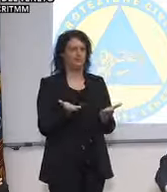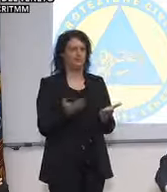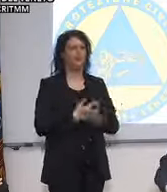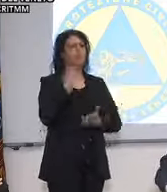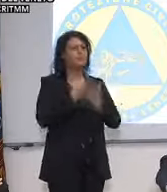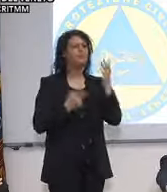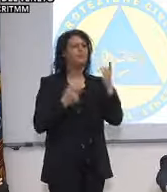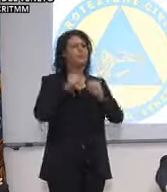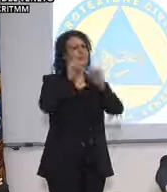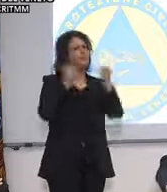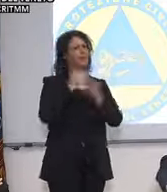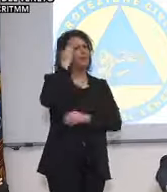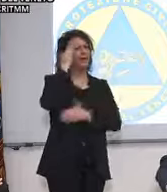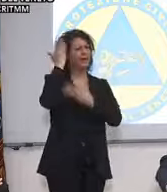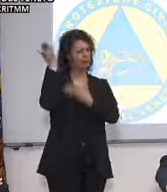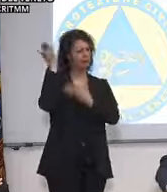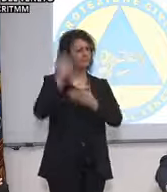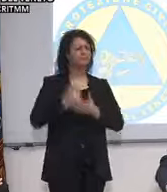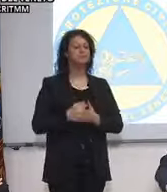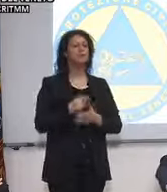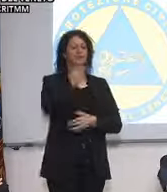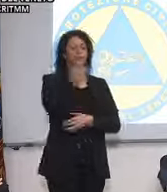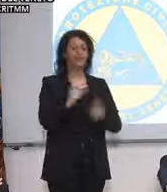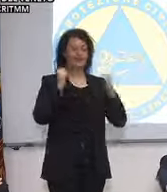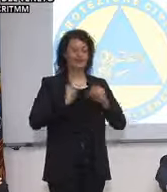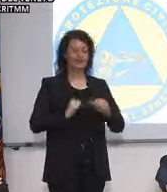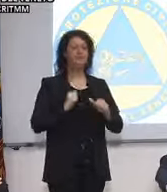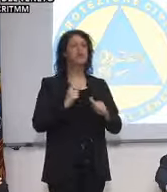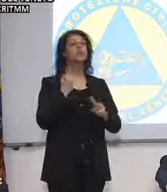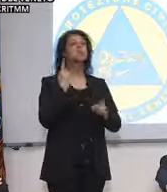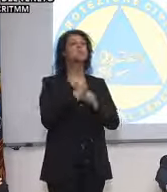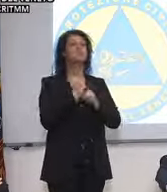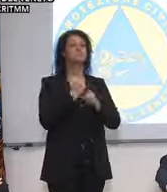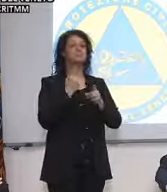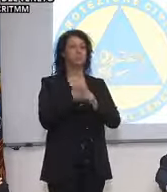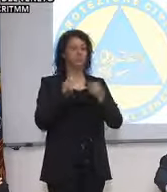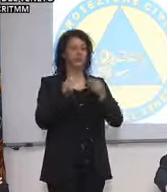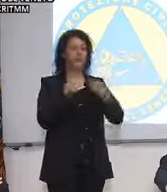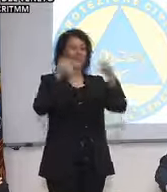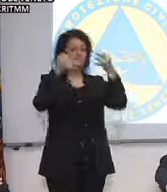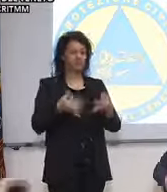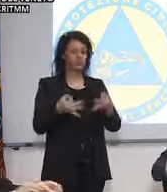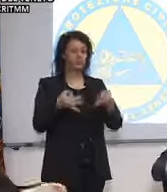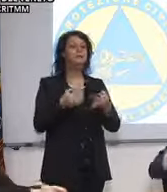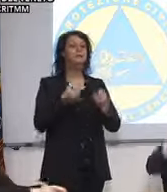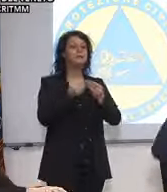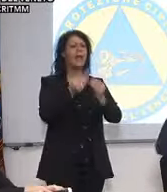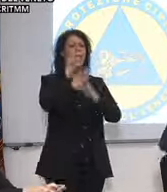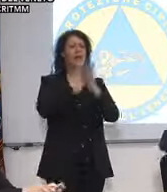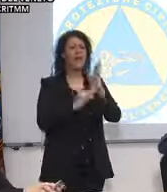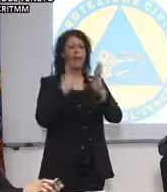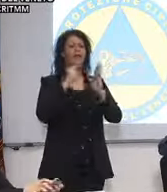messo in sicurezza, bisogna di tre robe, basta. Dopo andrai in negozio, se cambia la maglia, misura, eccetera, ma anche lì